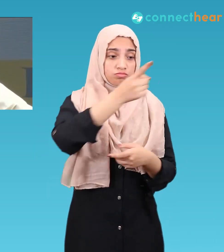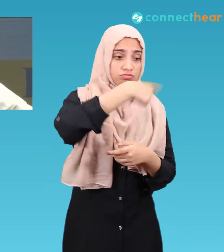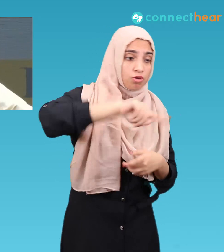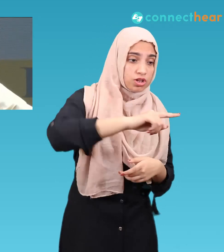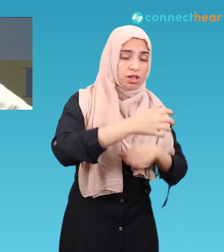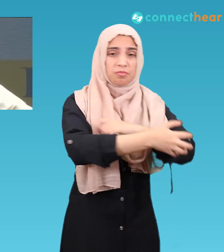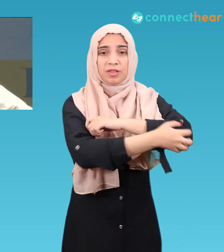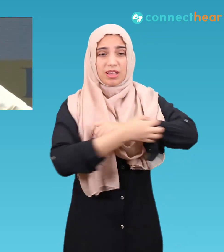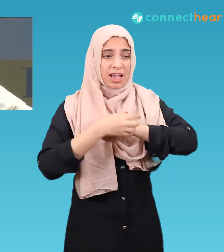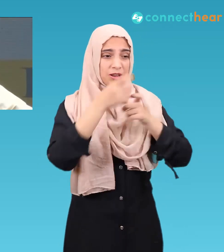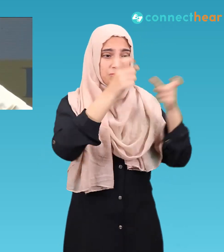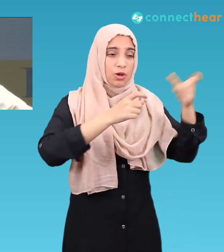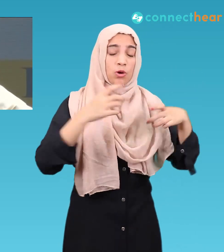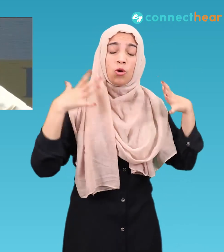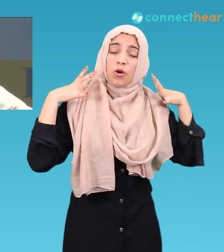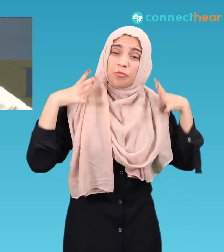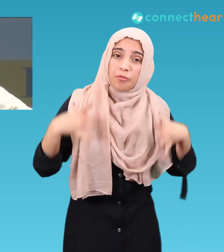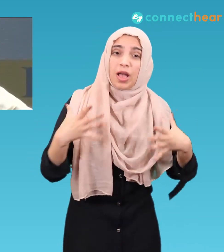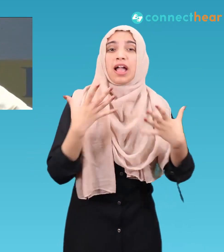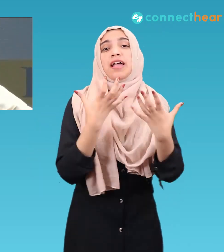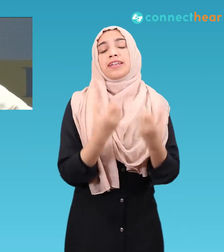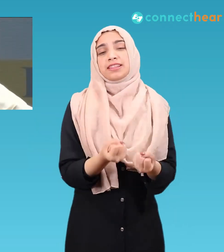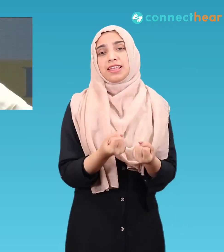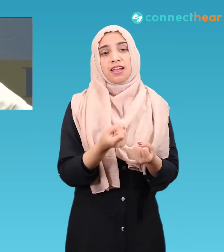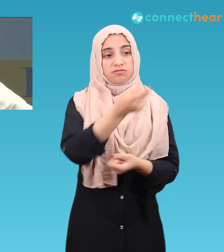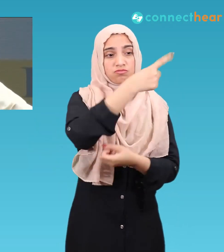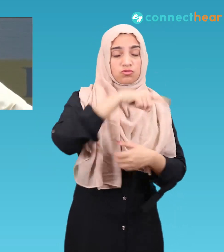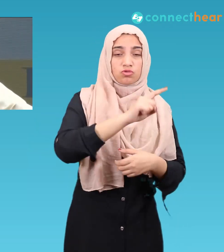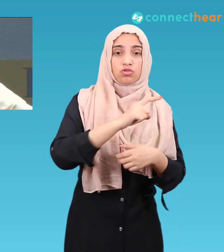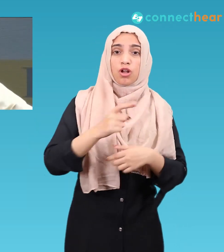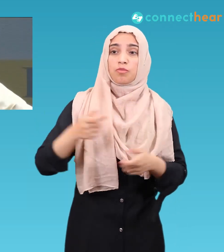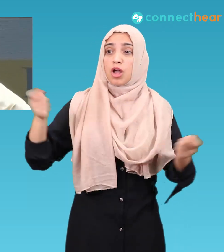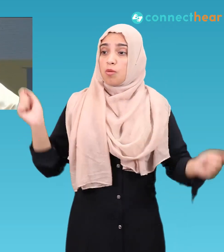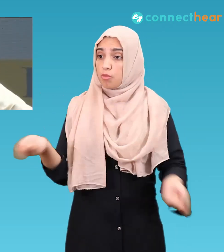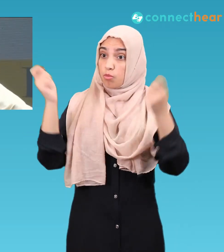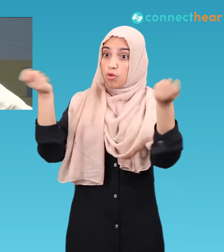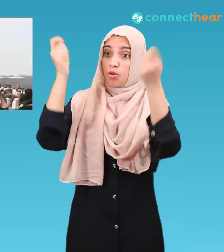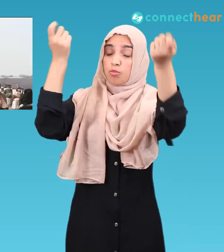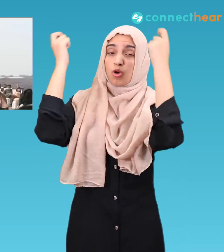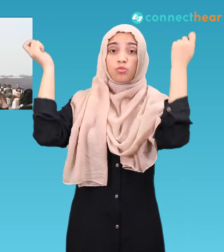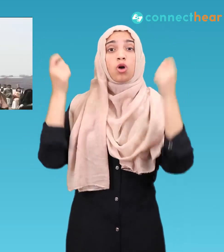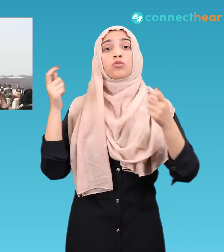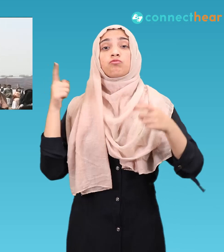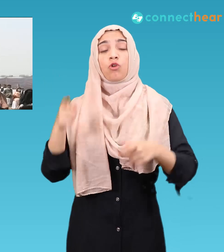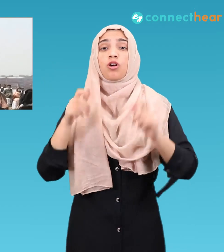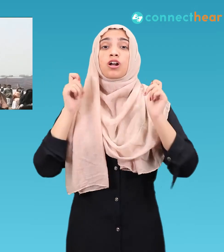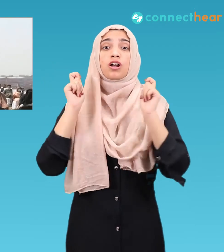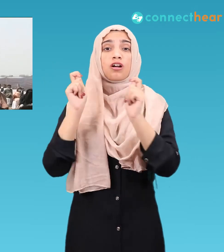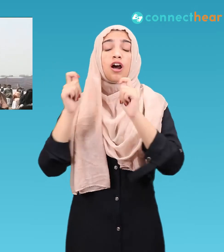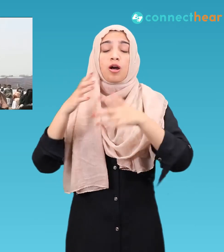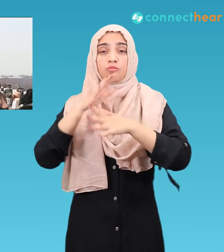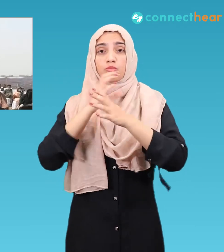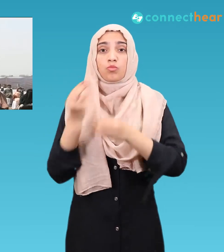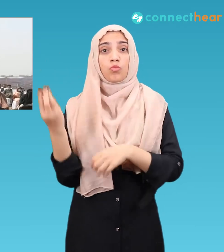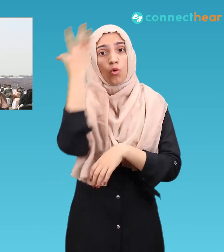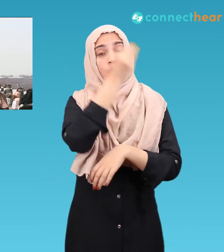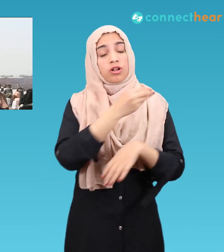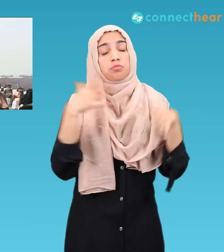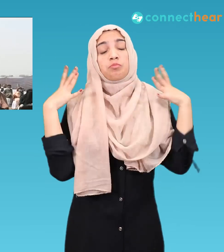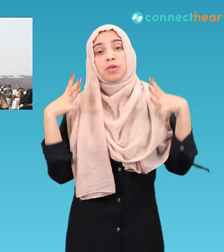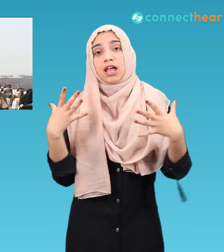کہ آج سب سے تیزی سے آگے بڑھ رہی ہے۔ آج سیمنٹ کی قیمتیں اوپر چلی گئی ہیں اس لیے کیونکہ سیمنٹ کی کمی ہو